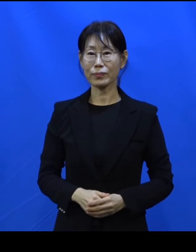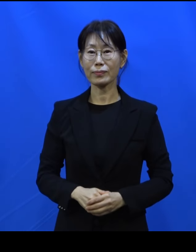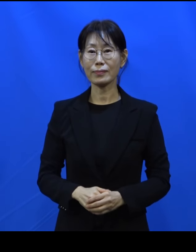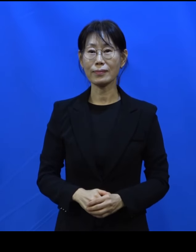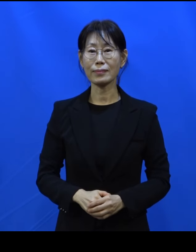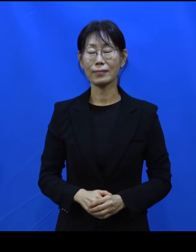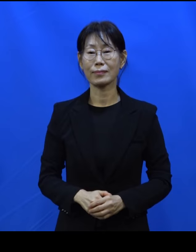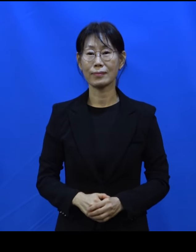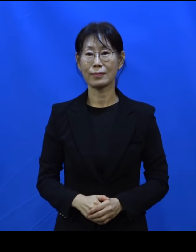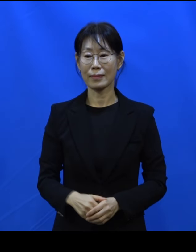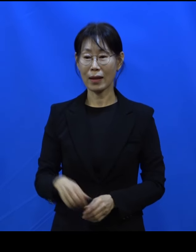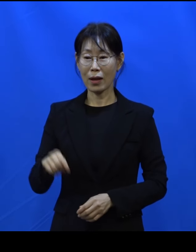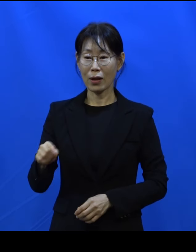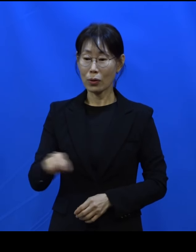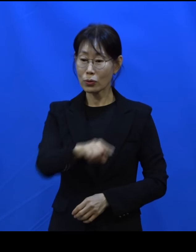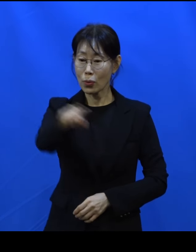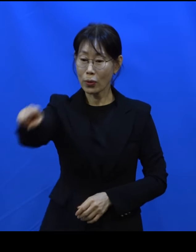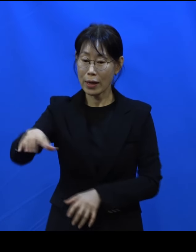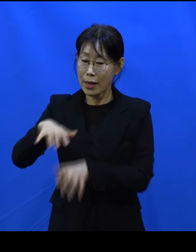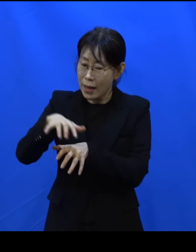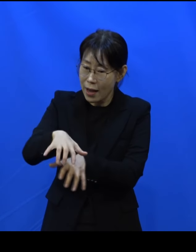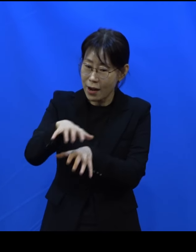행진대열은 많은 걸 대동하고 있습니다.